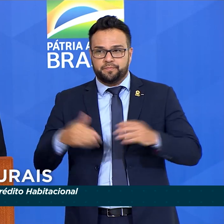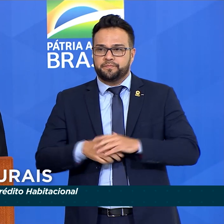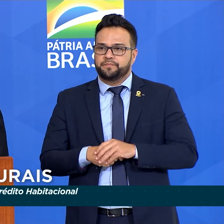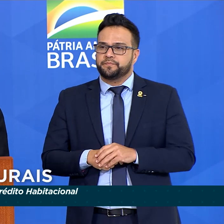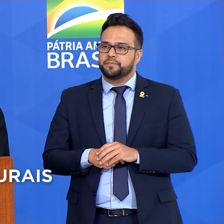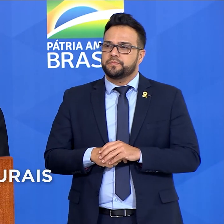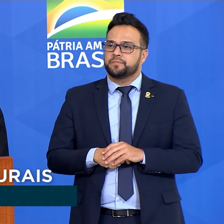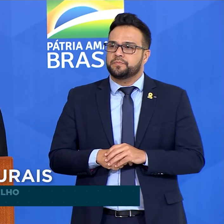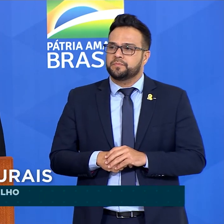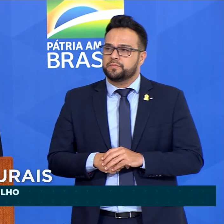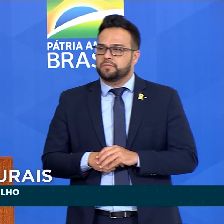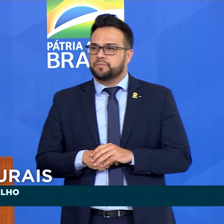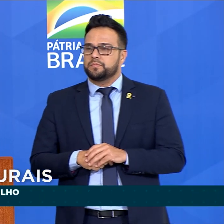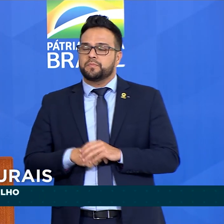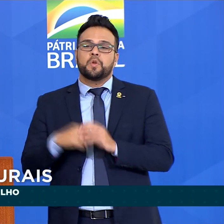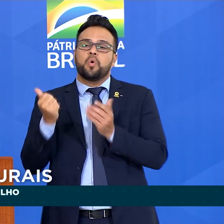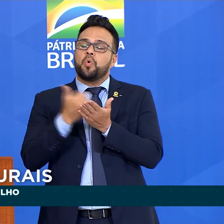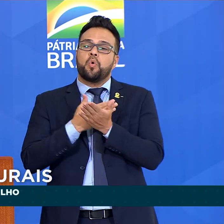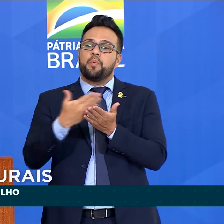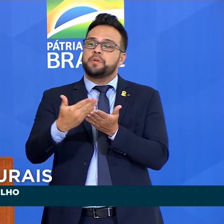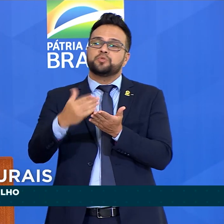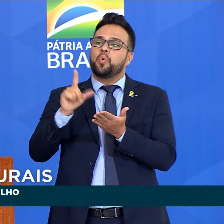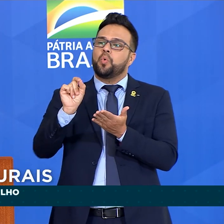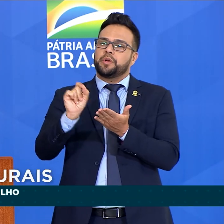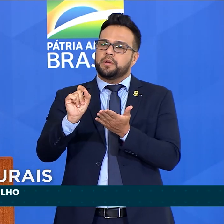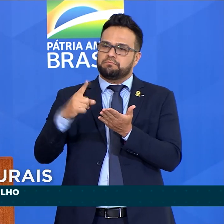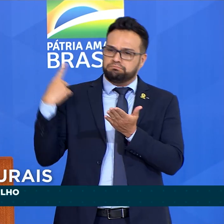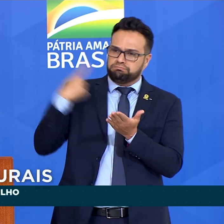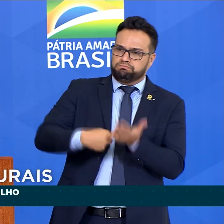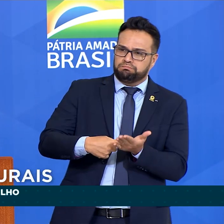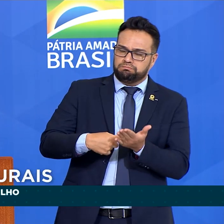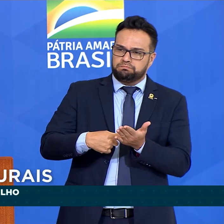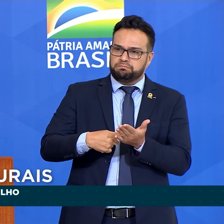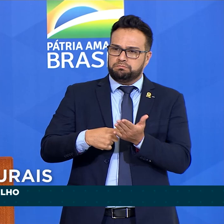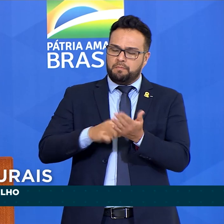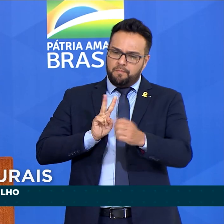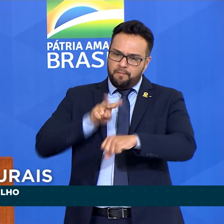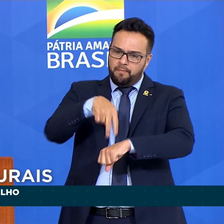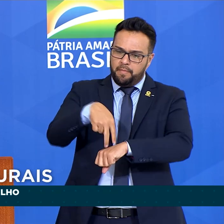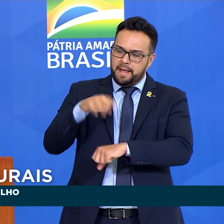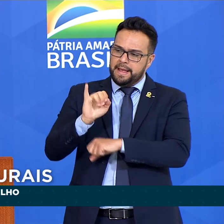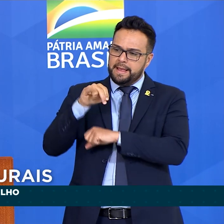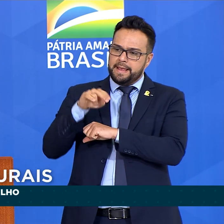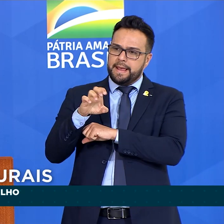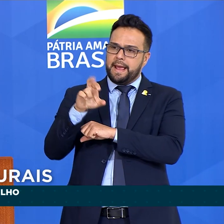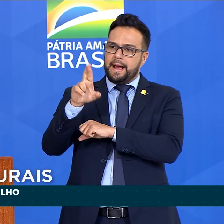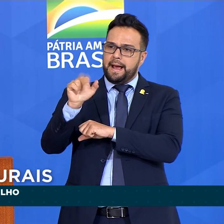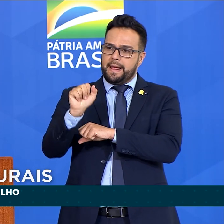Desde o início da nossa missão na frente do INCRA, senhor presidente, o desafio tem sido